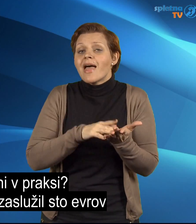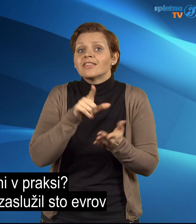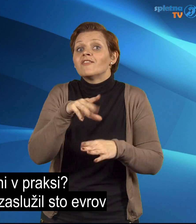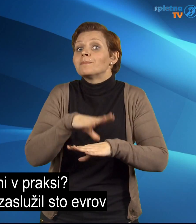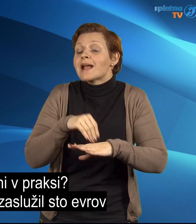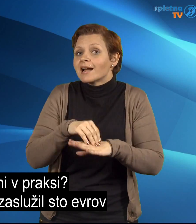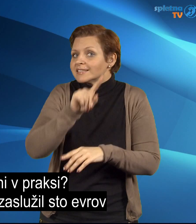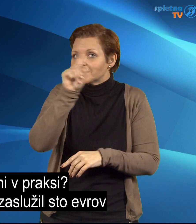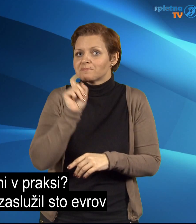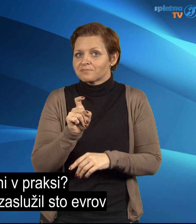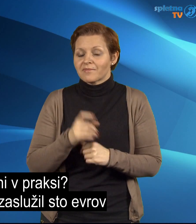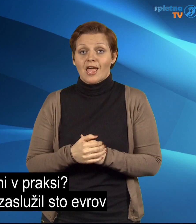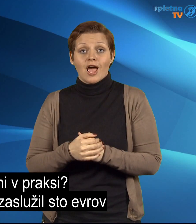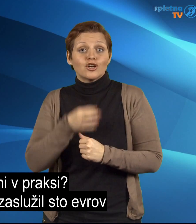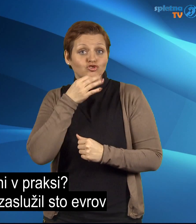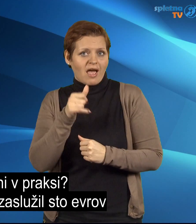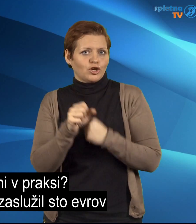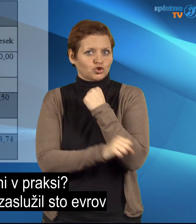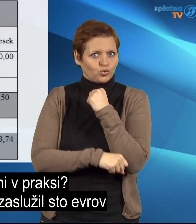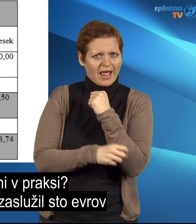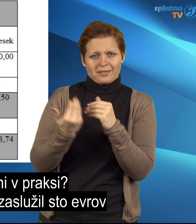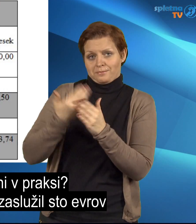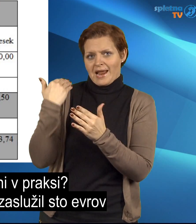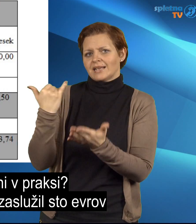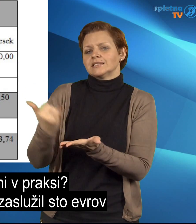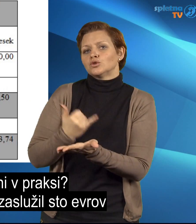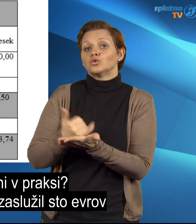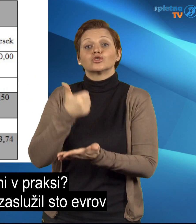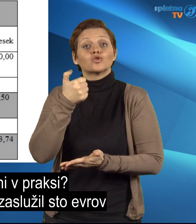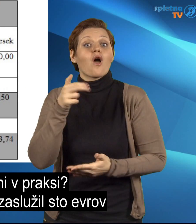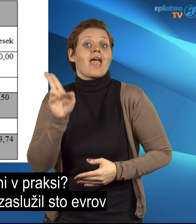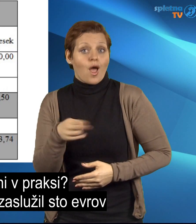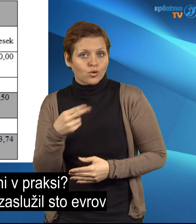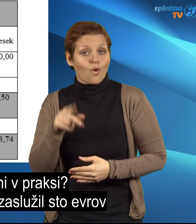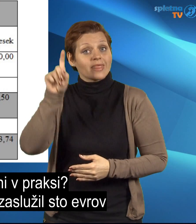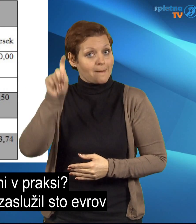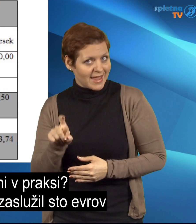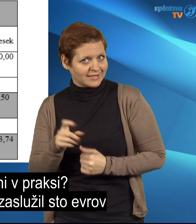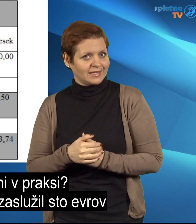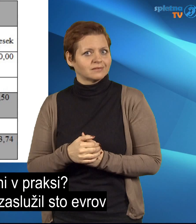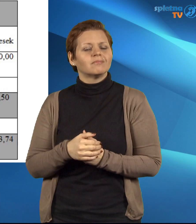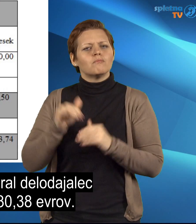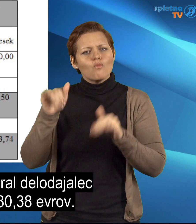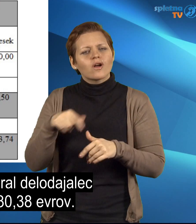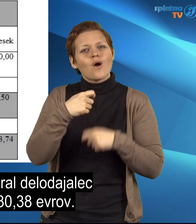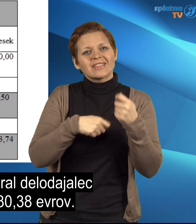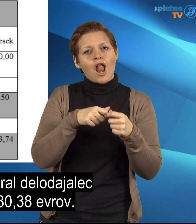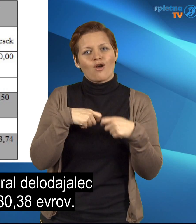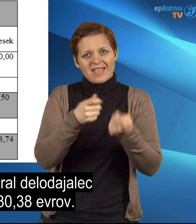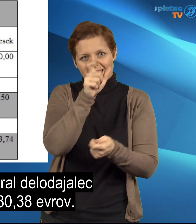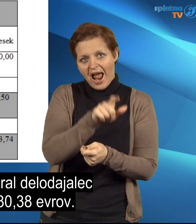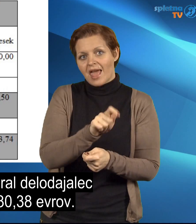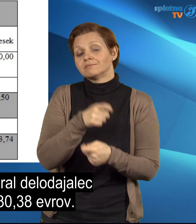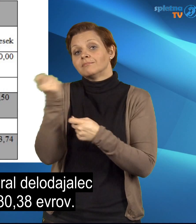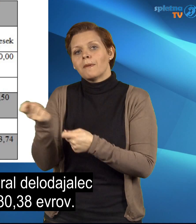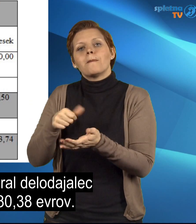Kaj to pomeni v praksi? Če je študent prej zaslužil 100 evrov na mesec, je moral delodajalec zanj plačati